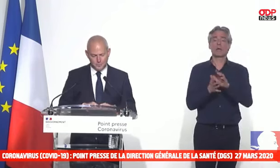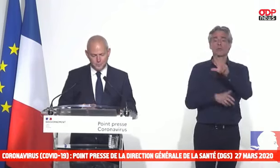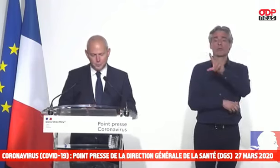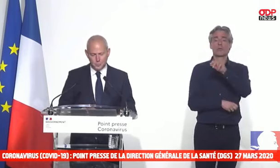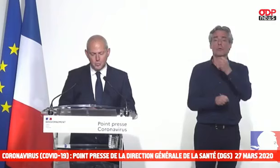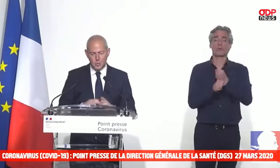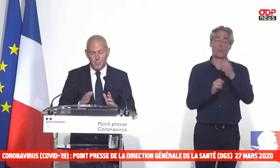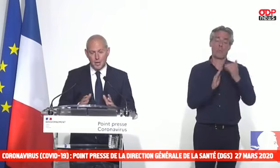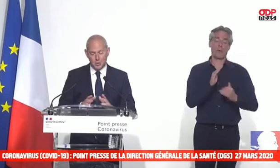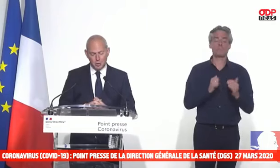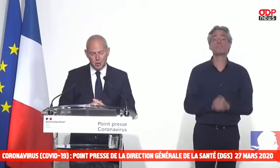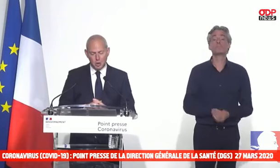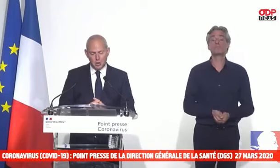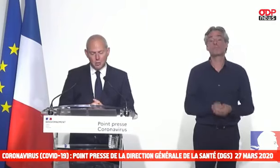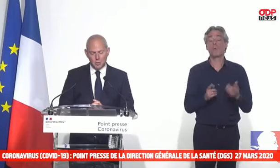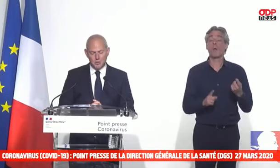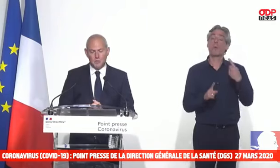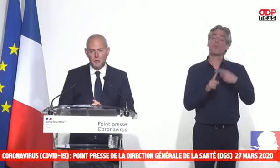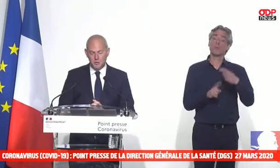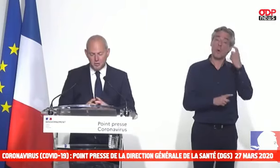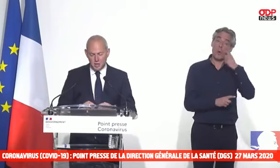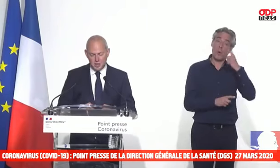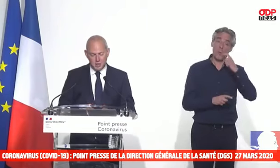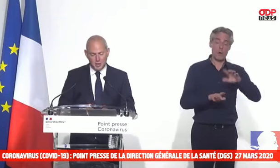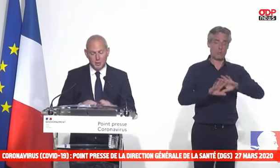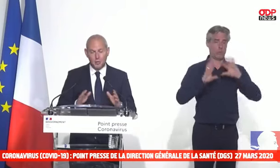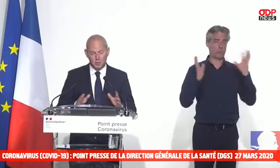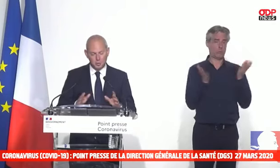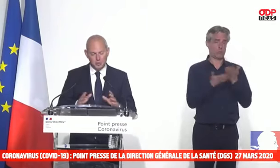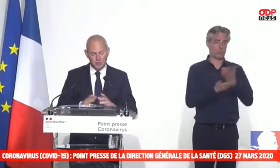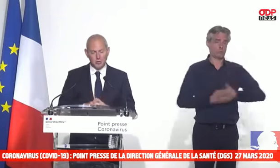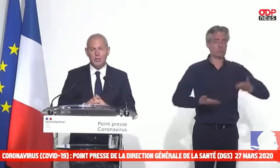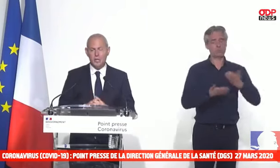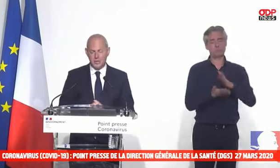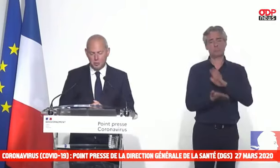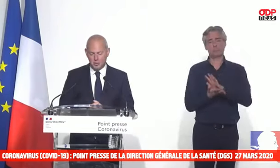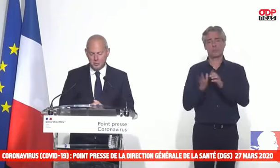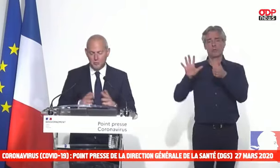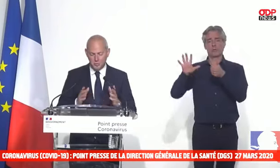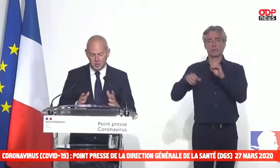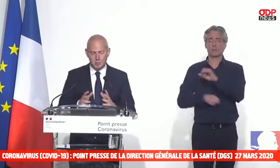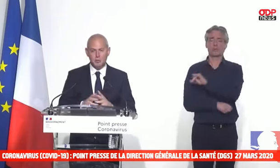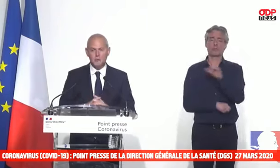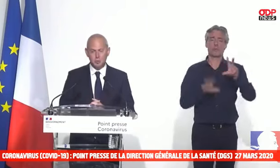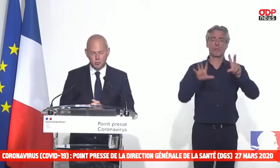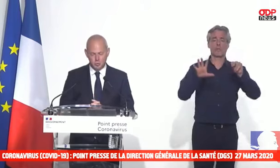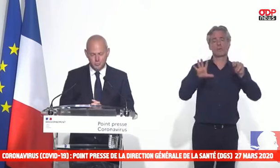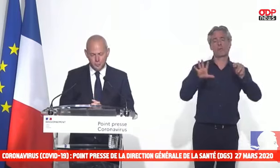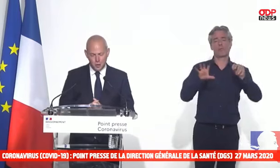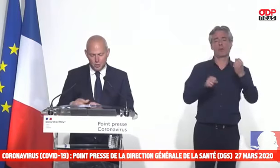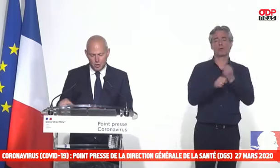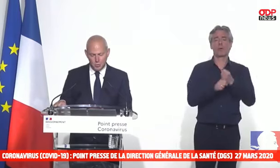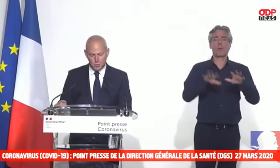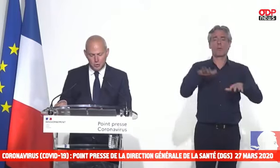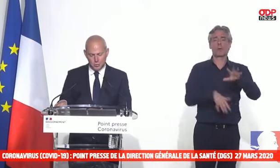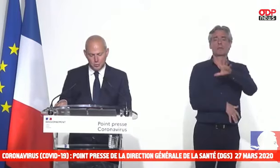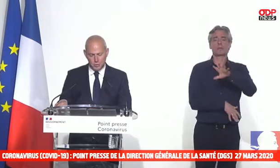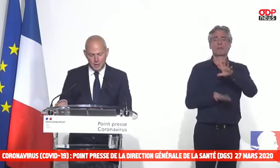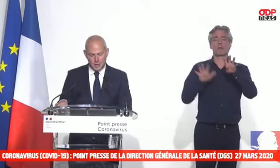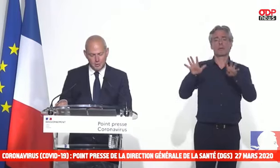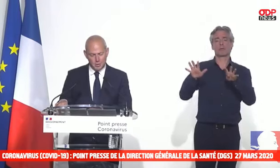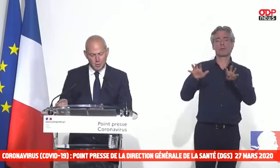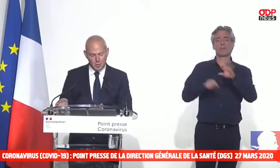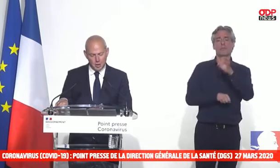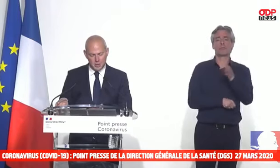ans. Par ailleurs, on observe l'essentiel des cas entre 60 et 80 ans, 59% de la population